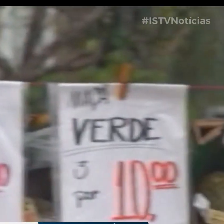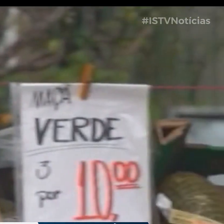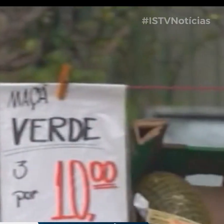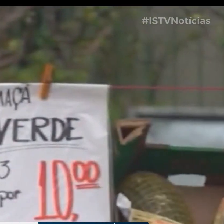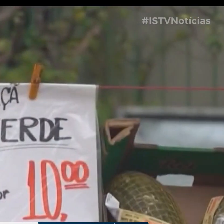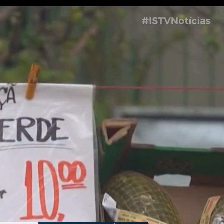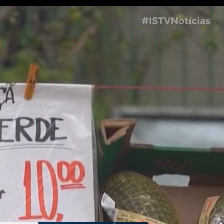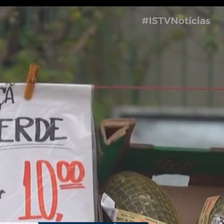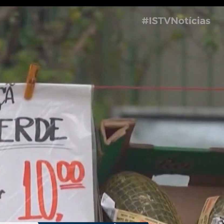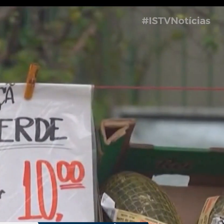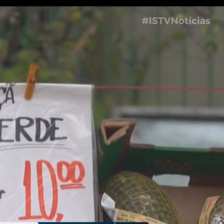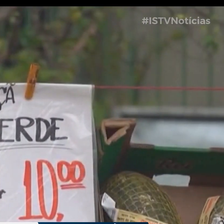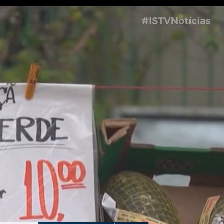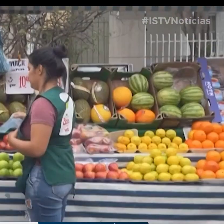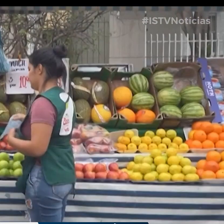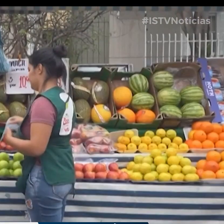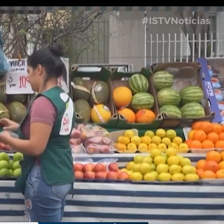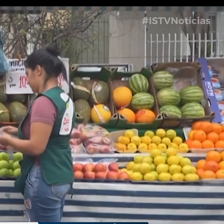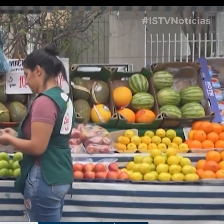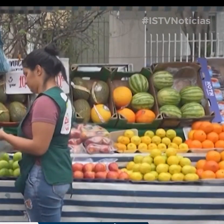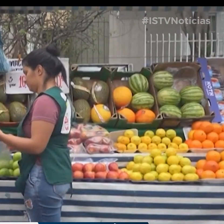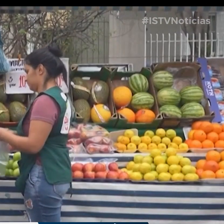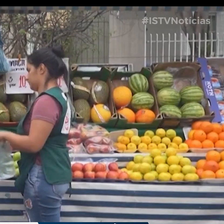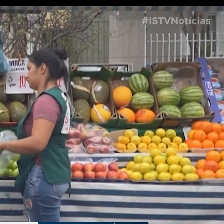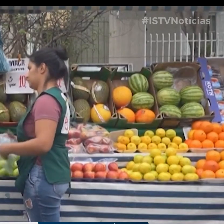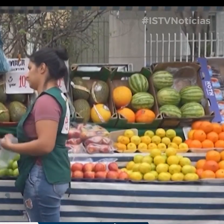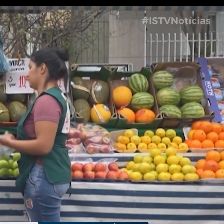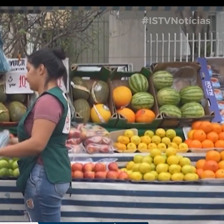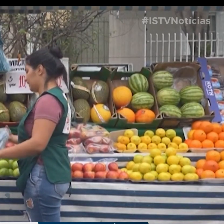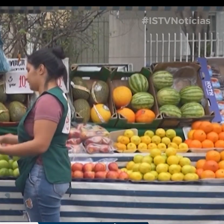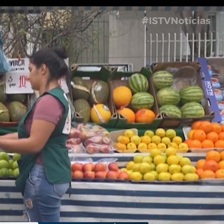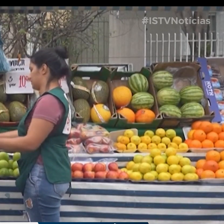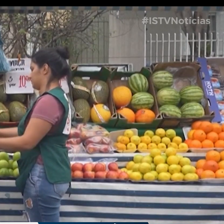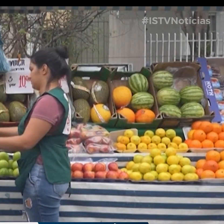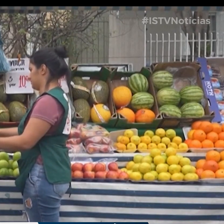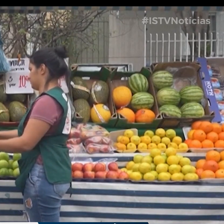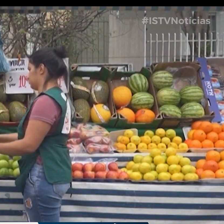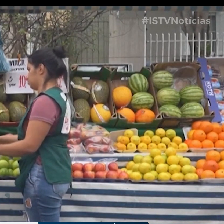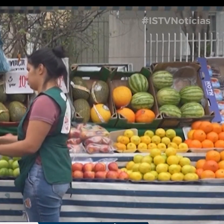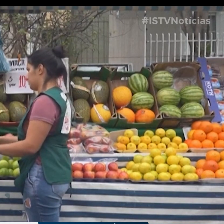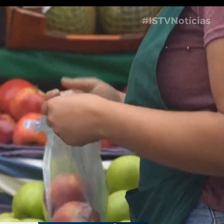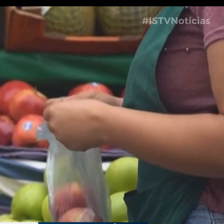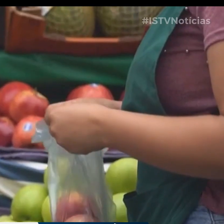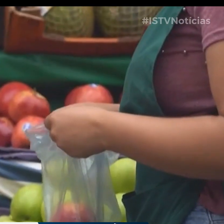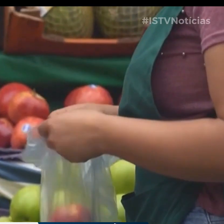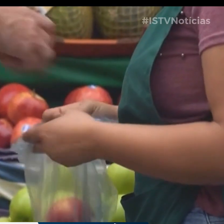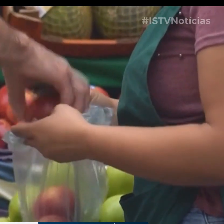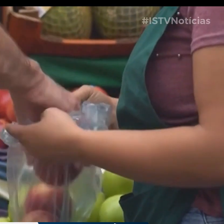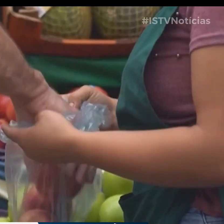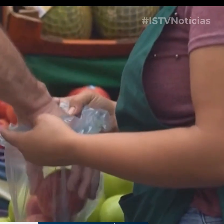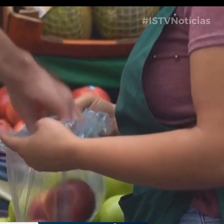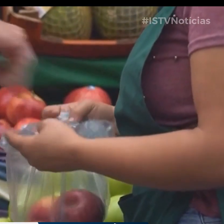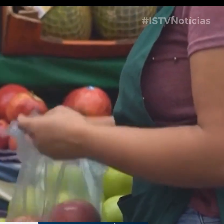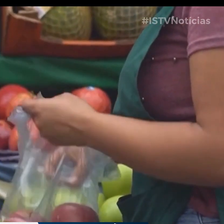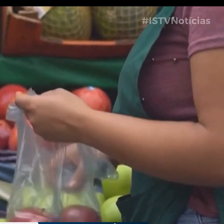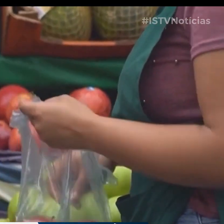de Abril a alta acumulada neste ano é de 2,95%, e nos últimos 12 meses de